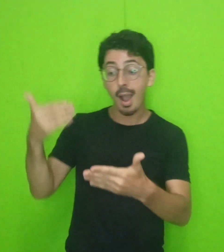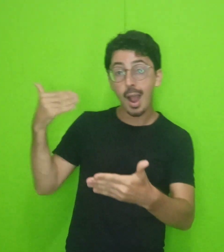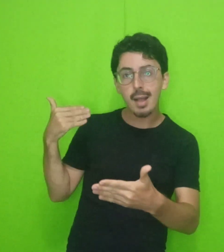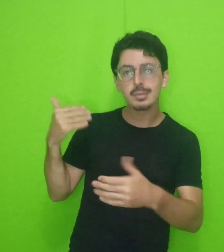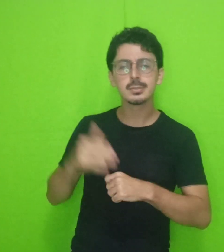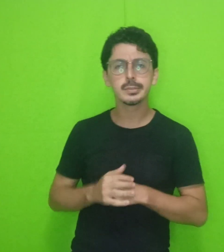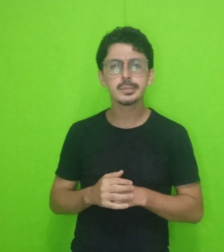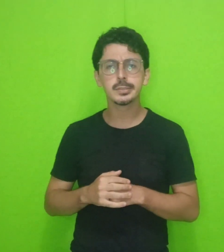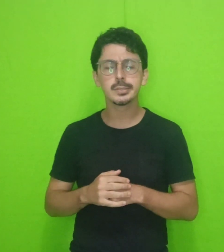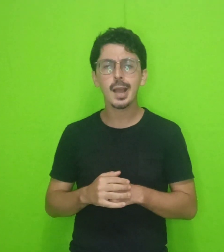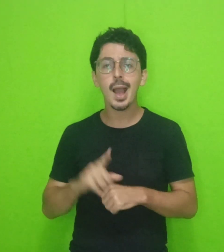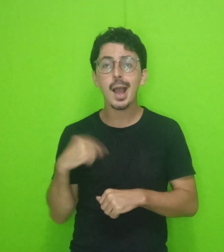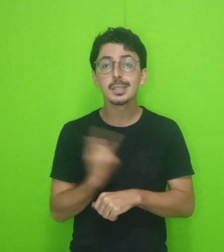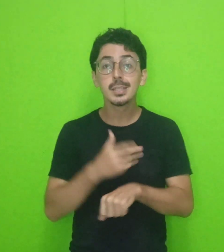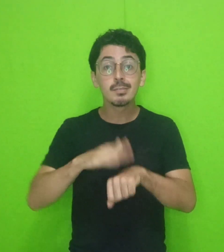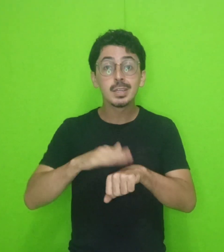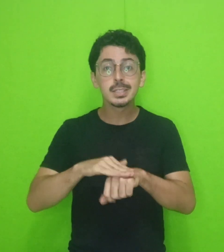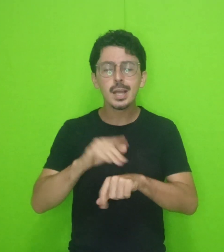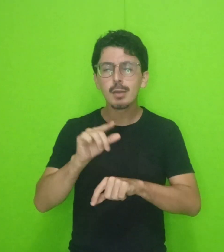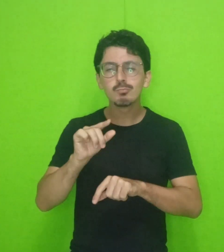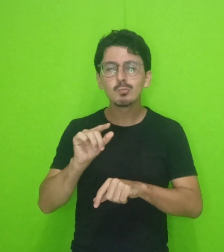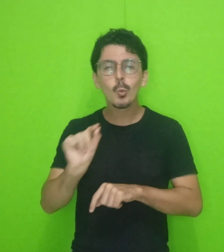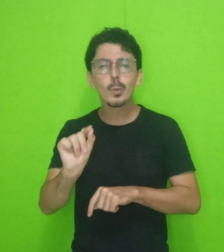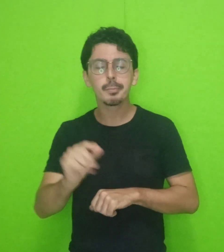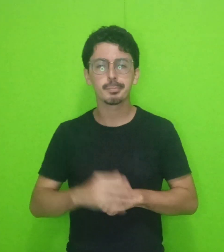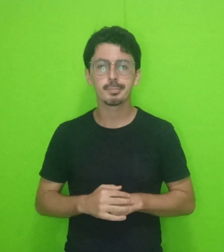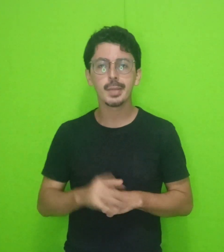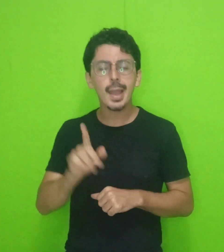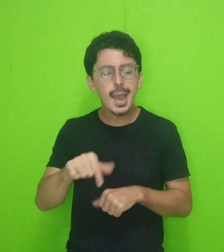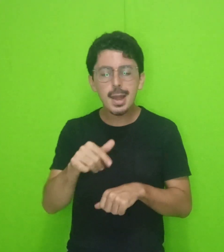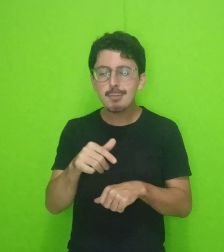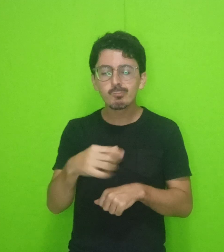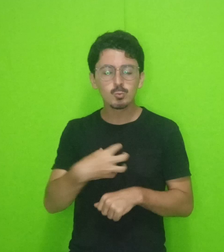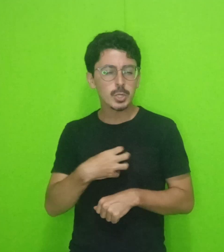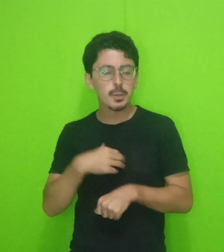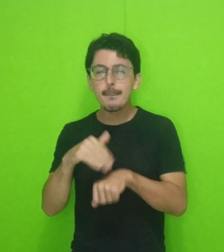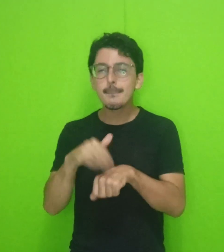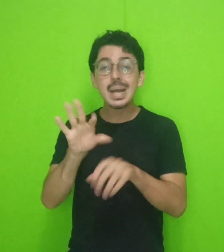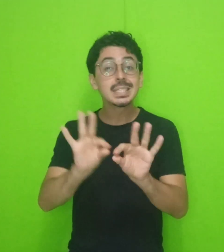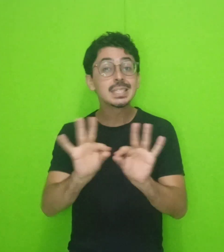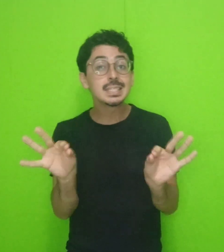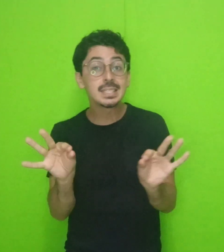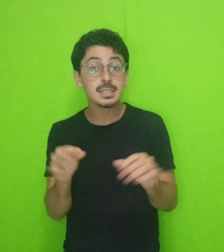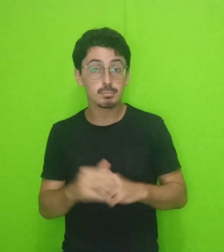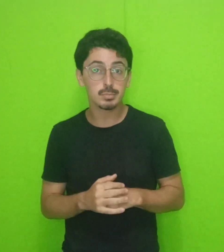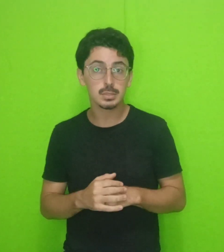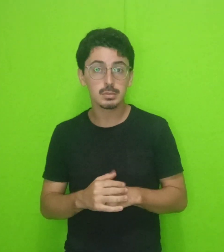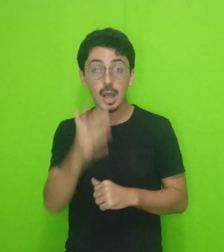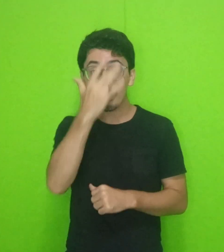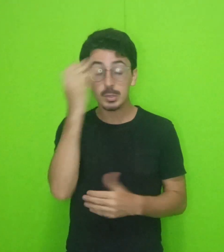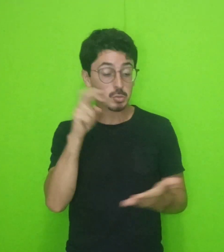tese de um modo mais simplificado para serem compreendidos com